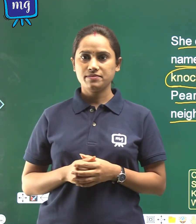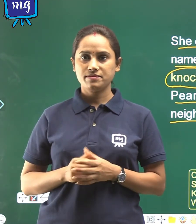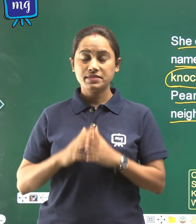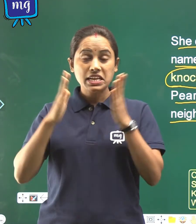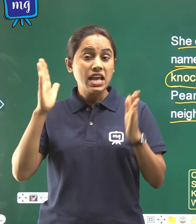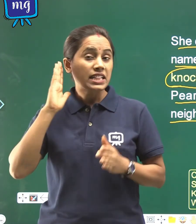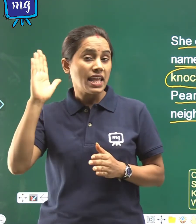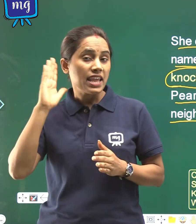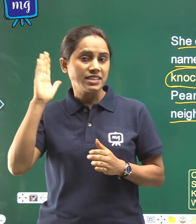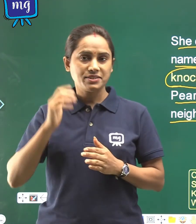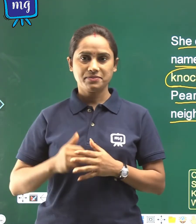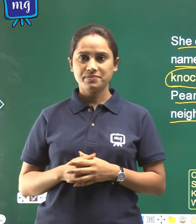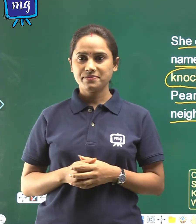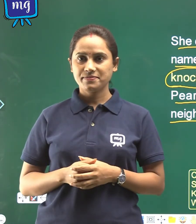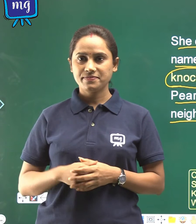तेज.